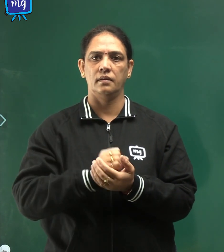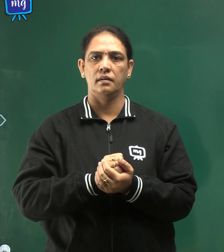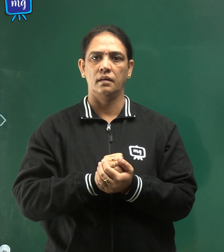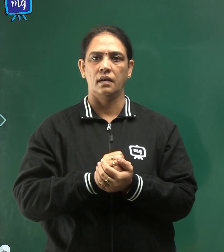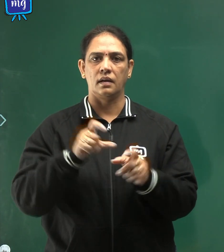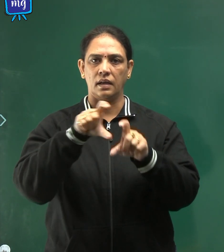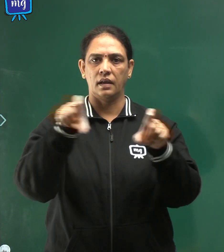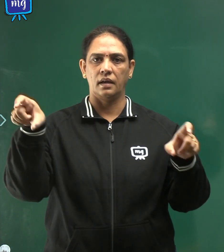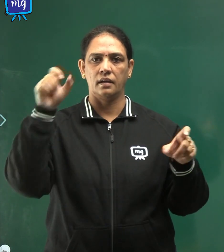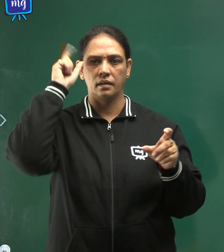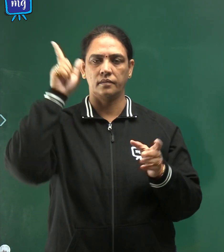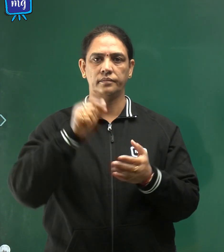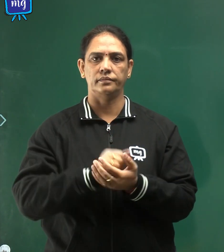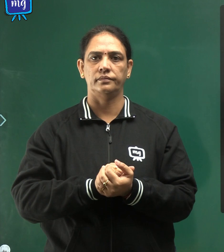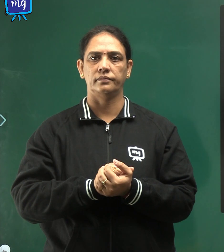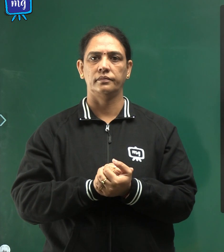समझ आ गया।